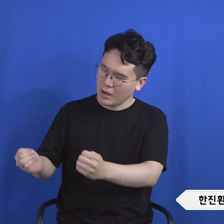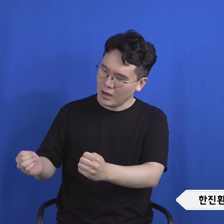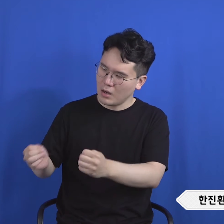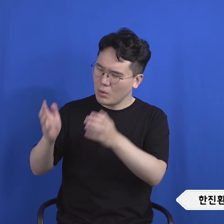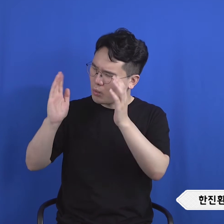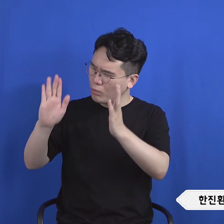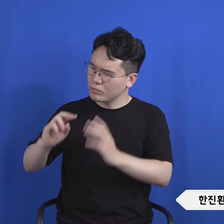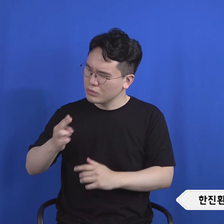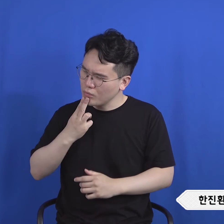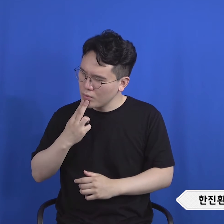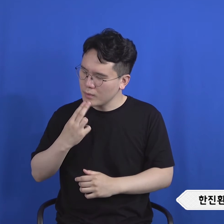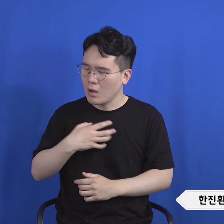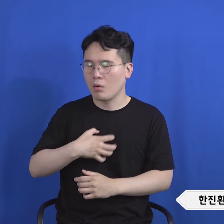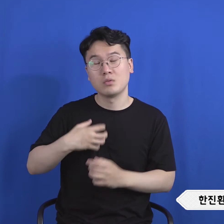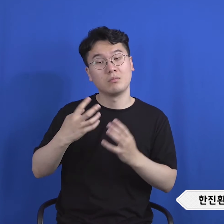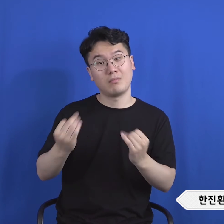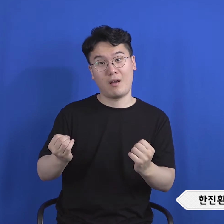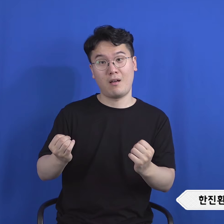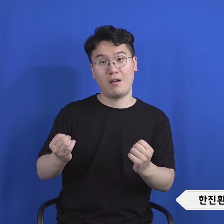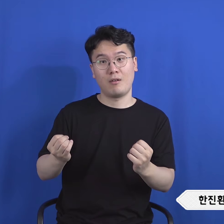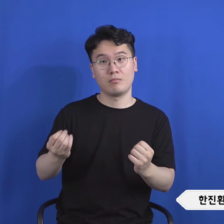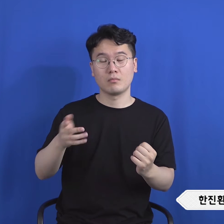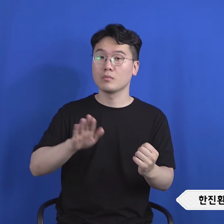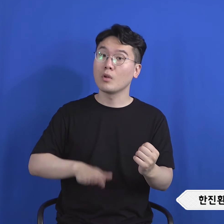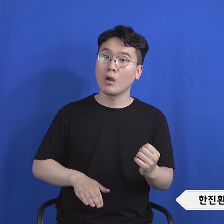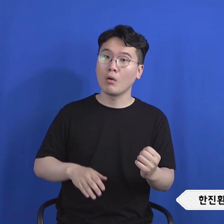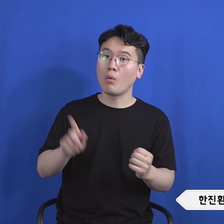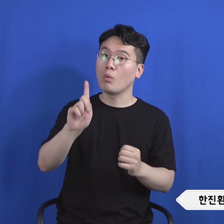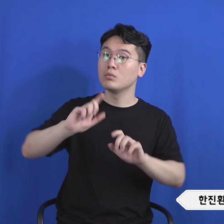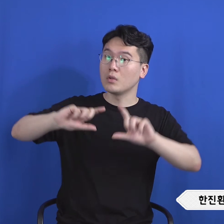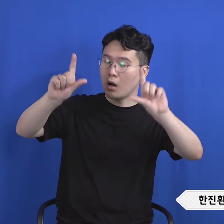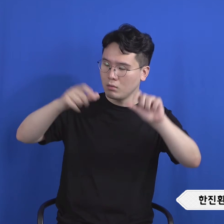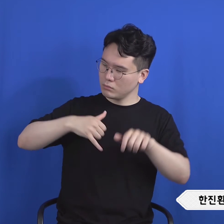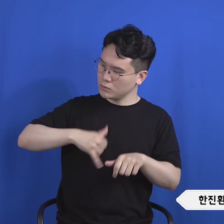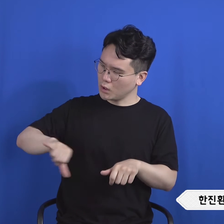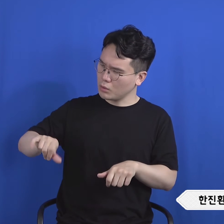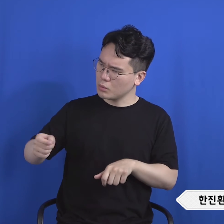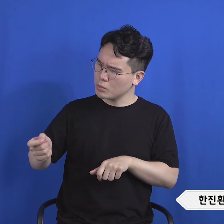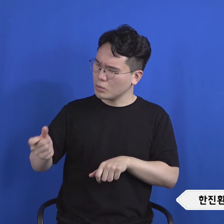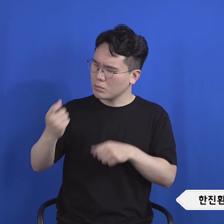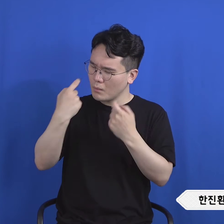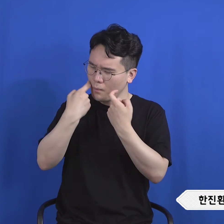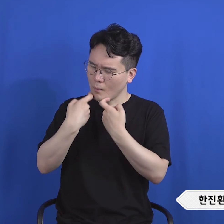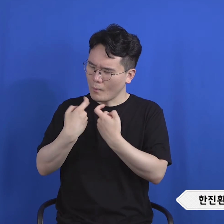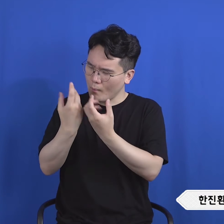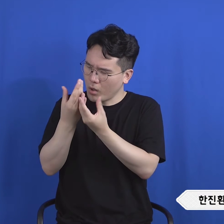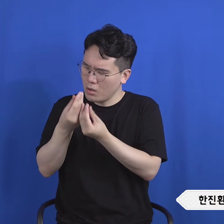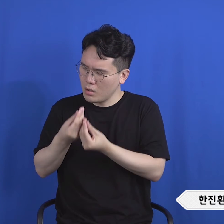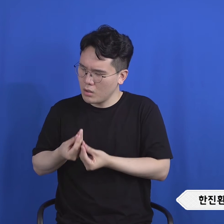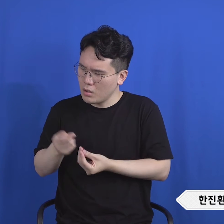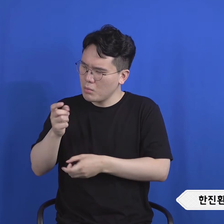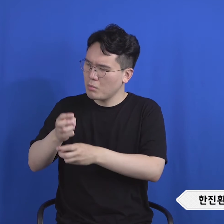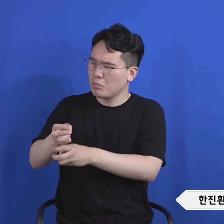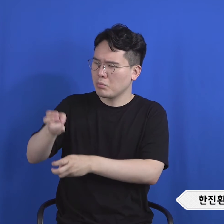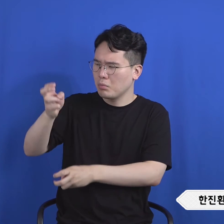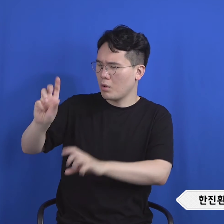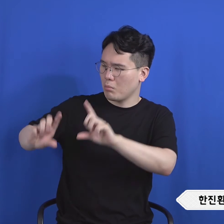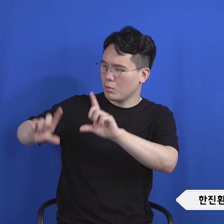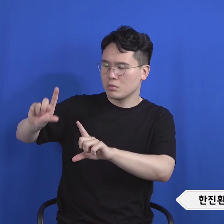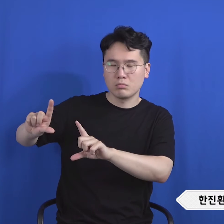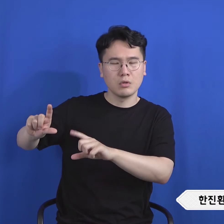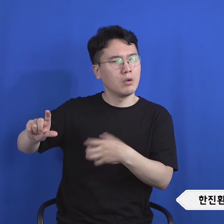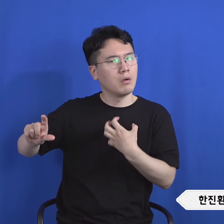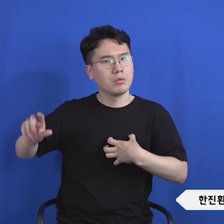그런데 아이가 자꾸 시들시들 말라가서 이상해서 병원에 데리고 갔더니 백혈병이라고 하는 청천벽력